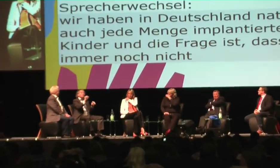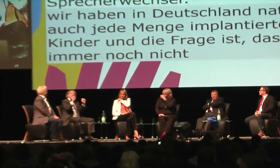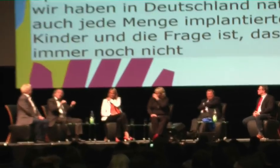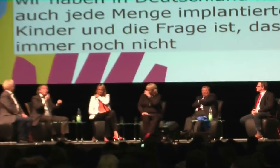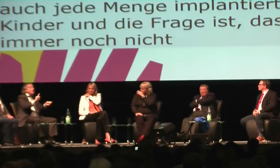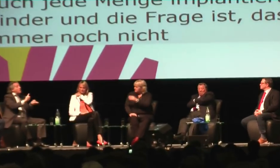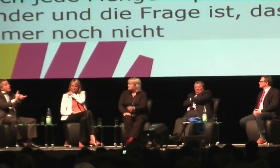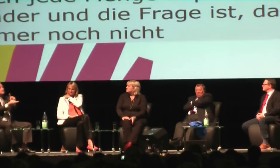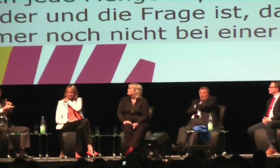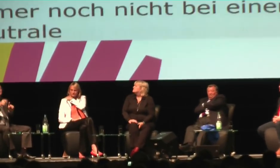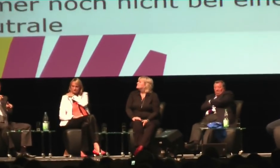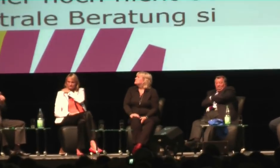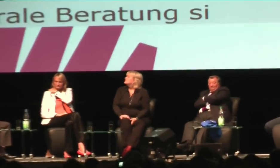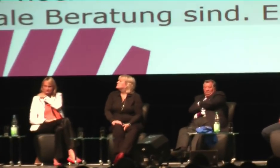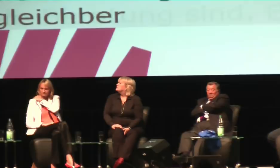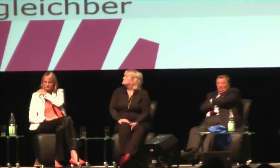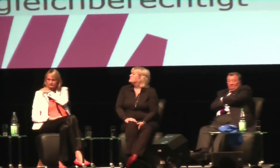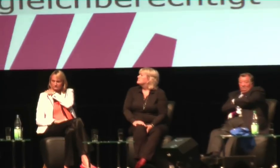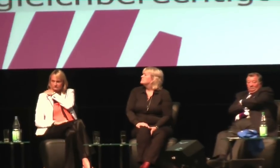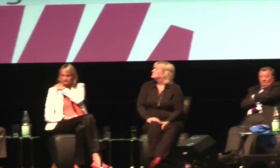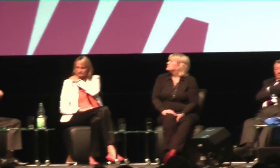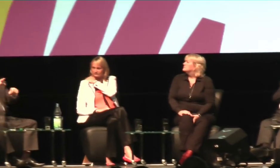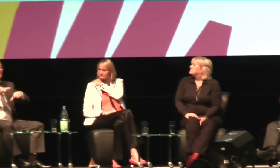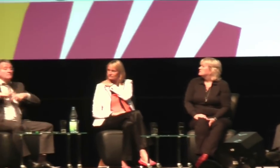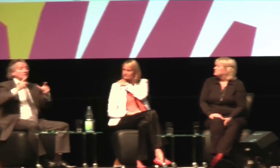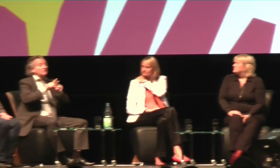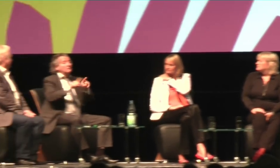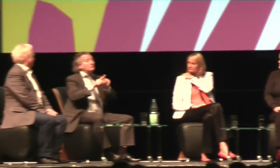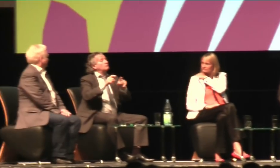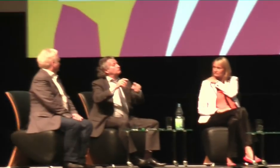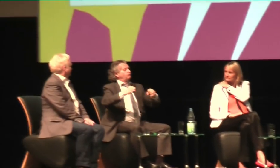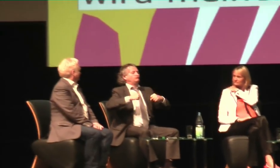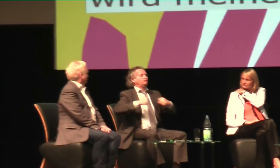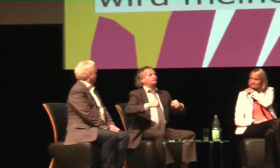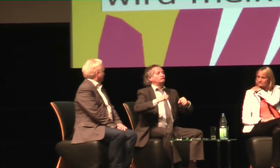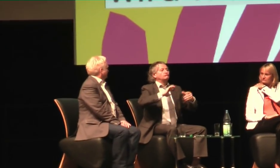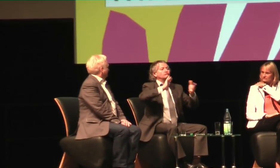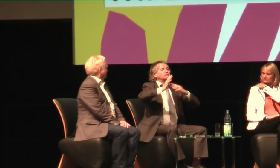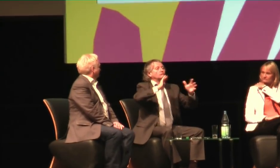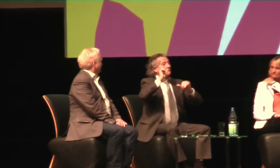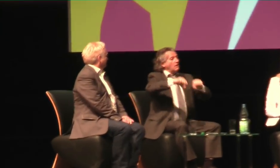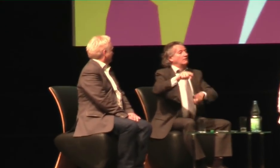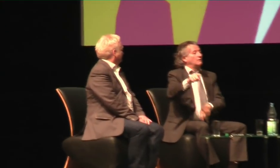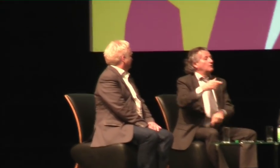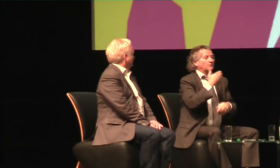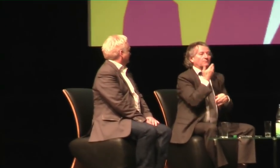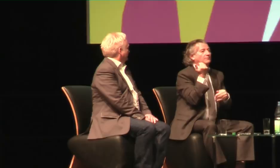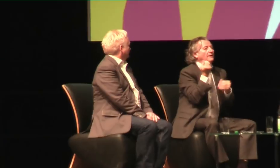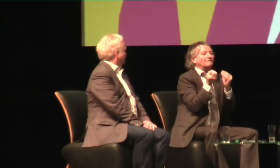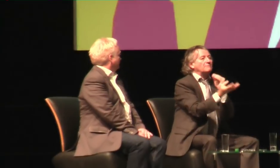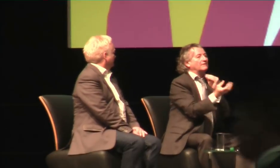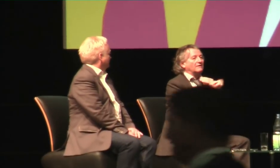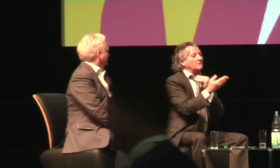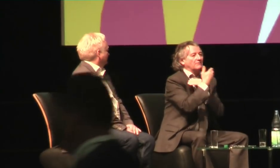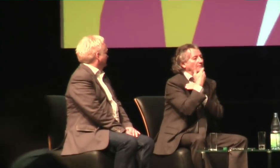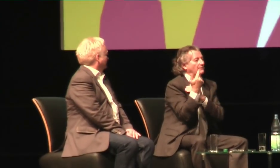Meinung nach Einfluss genommen wird. Und ich glaube, wir sollten versuchen, das zu verhindern. Also